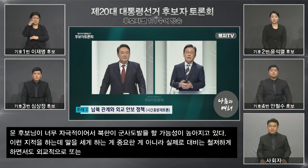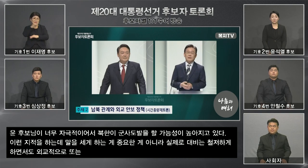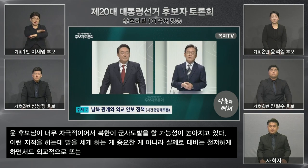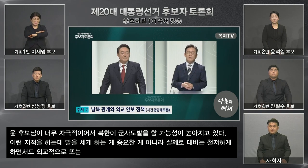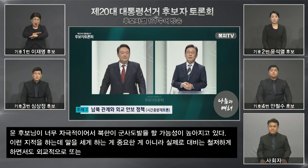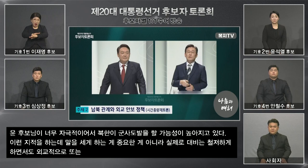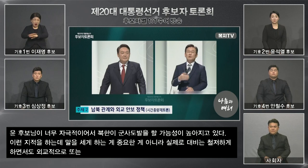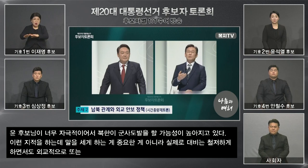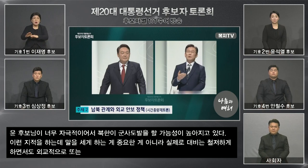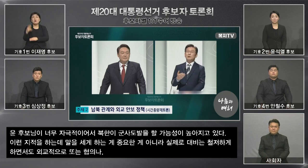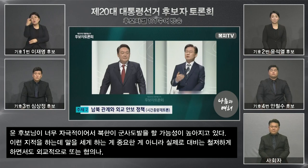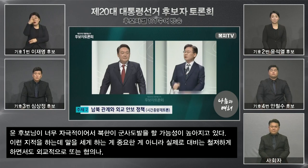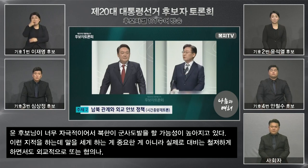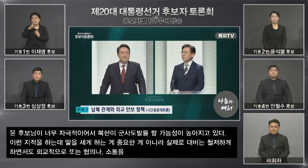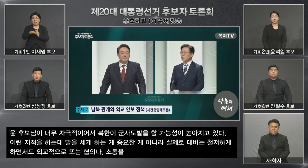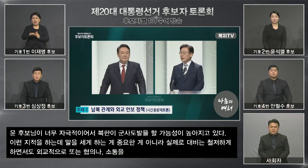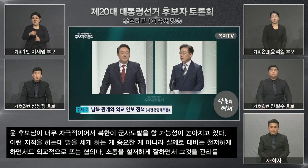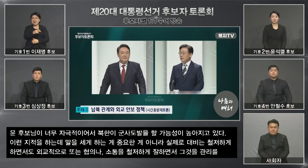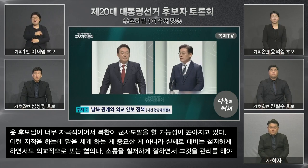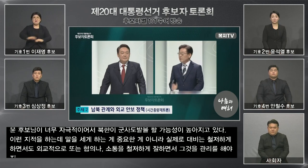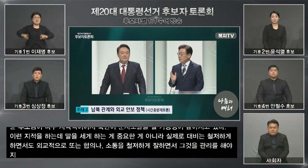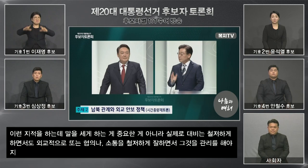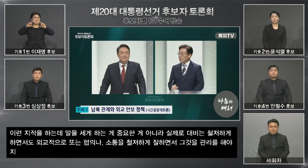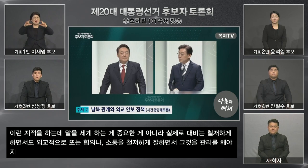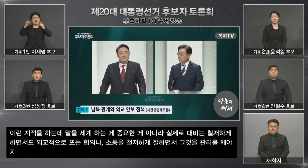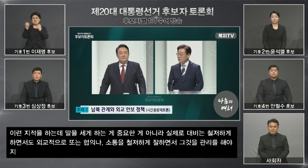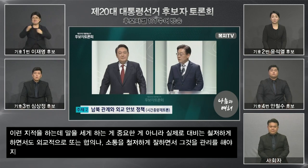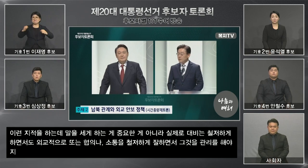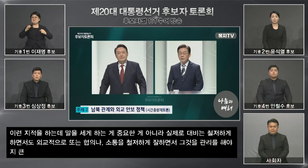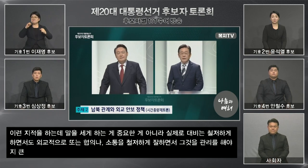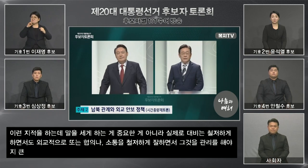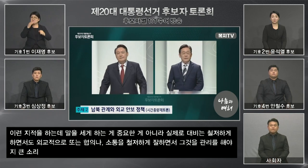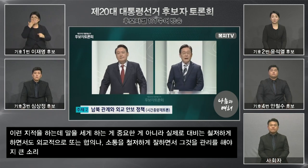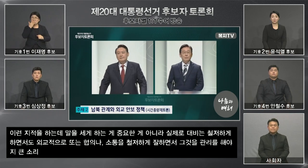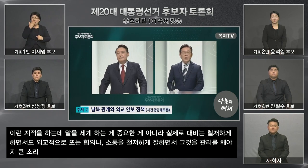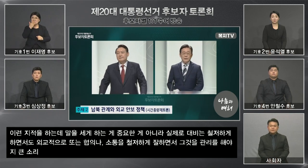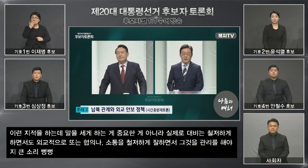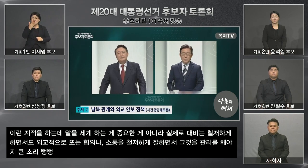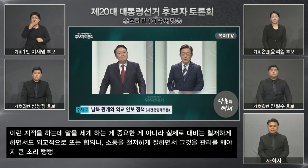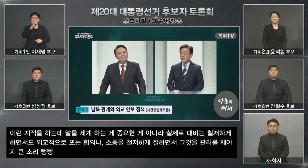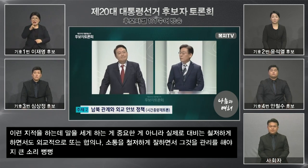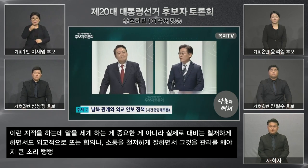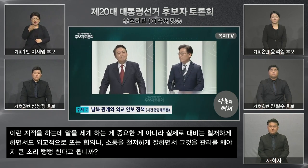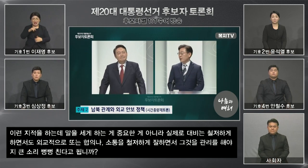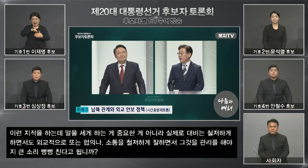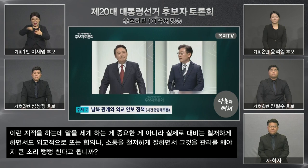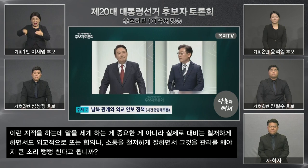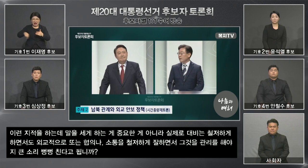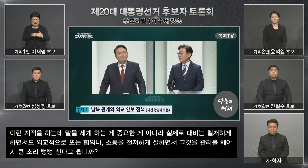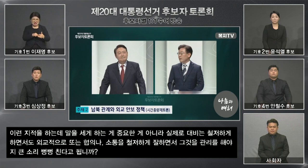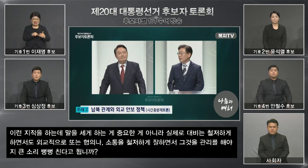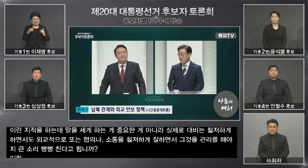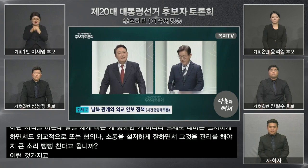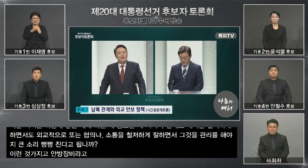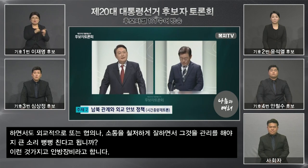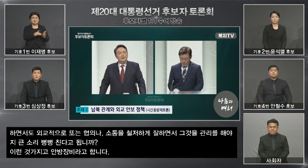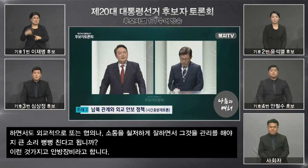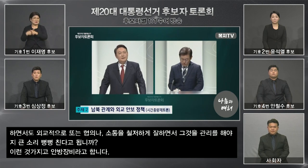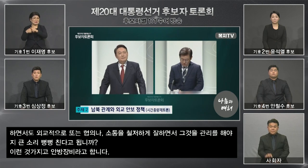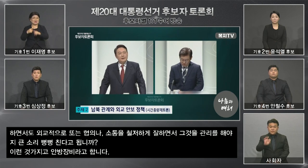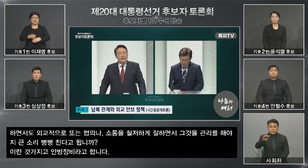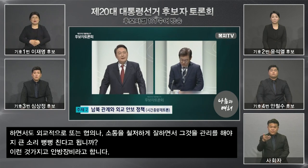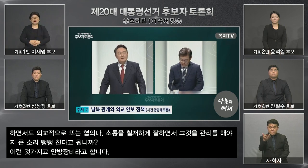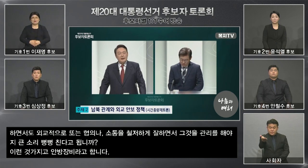그걸 관리를 해야지 큰소리 뻥뻥 친다고 됩니까? 이런 거 가지고요. 안방 장비라고 합니다. 윤석열 후보